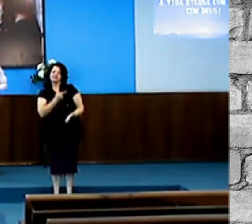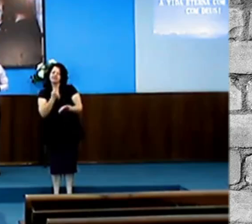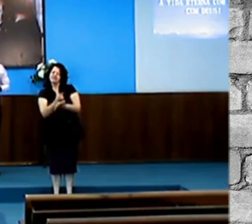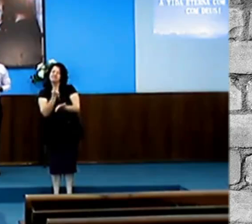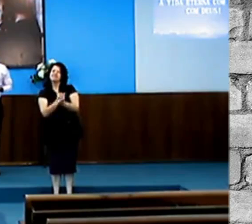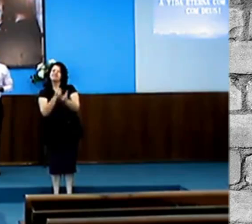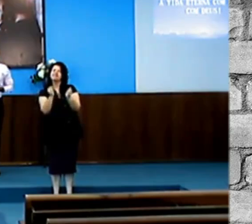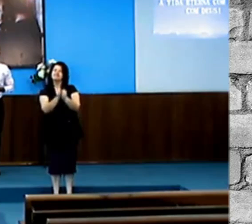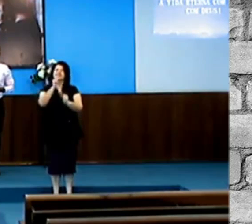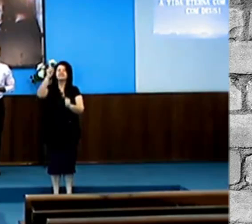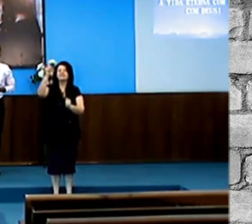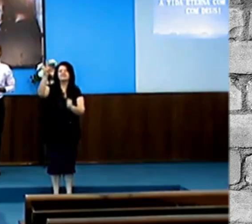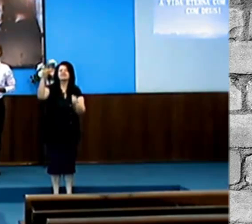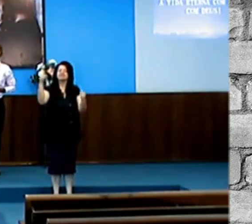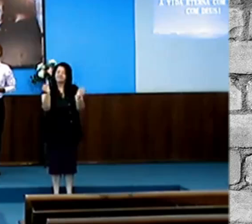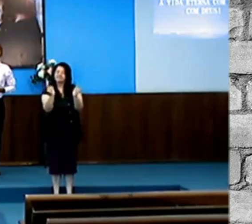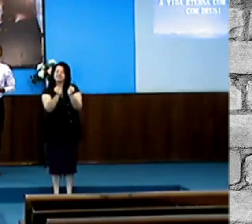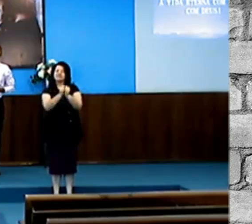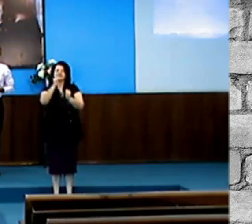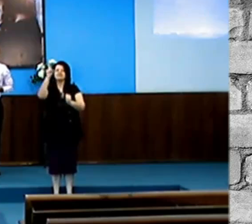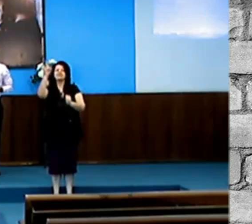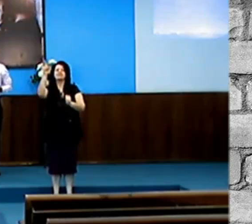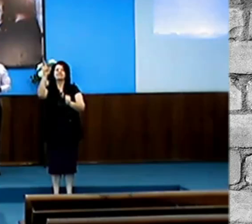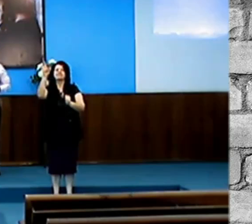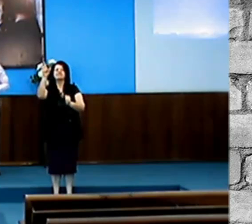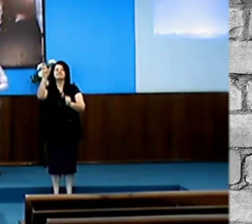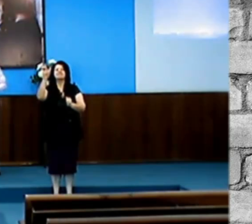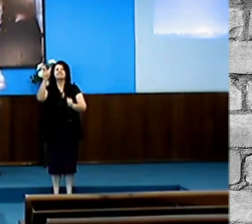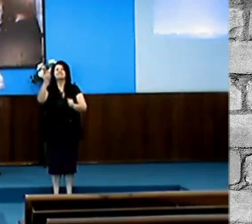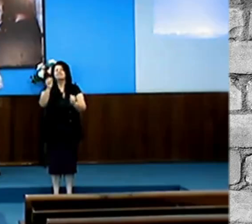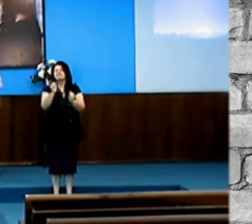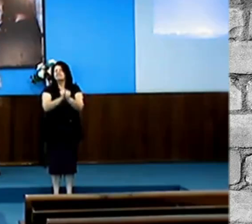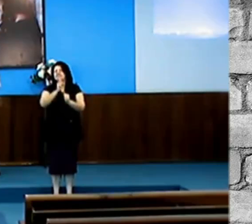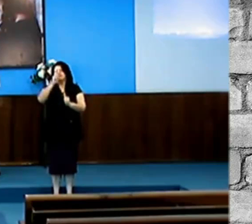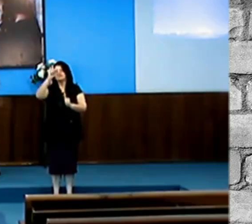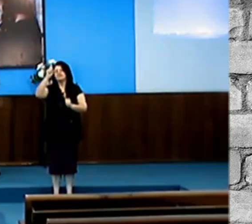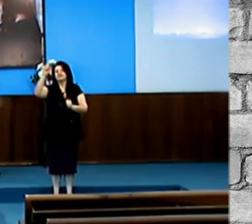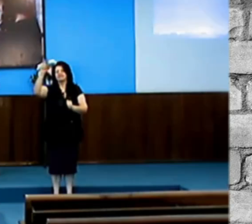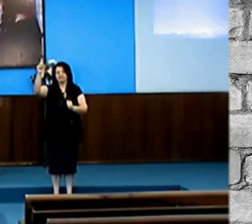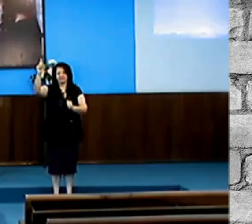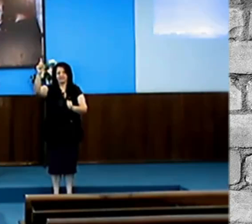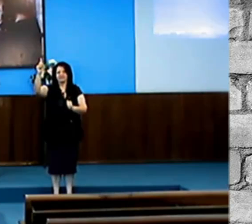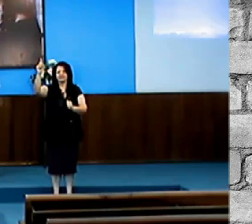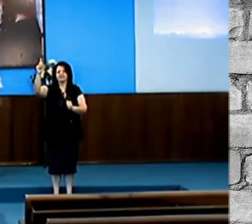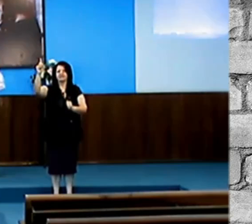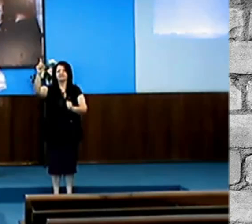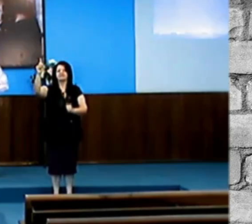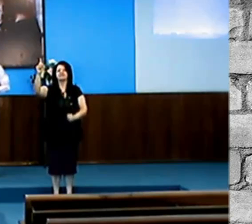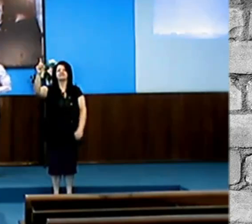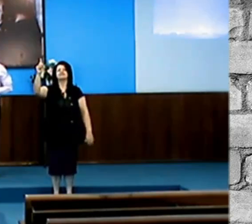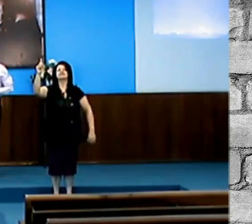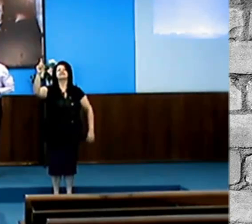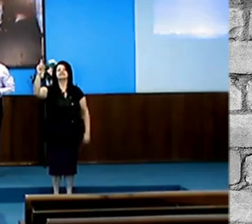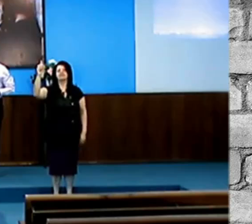com Deus, com Deus, com Deus.